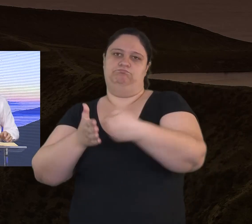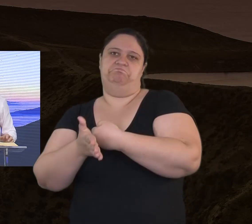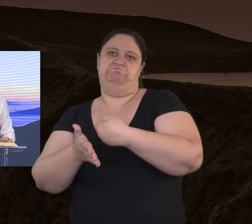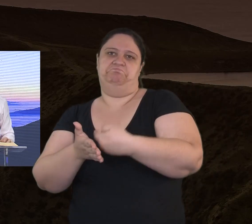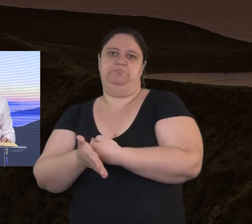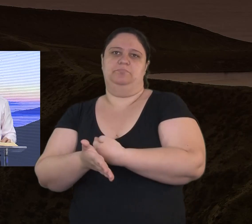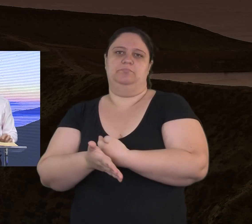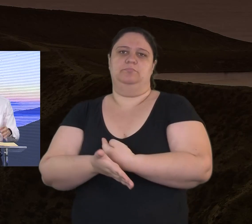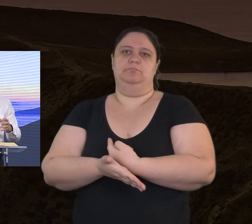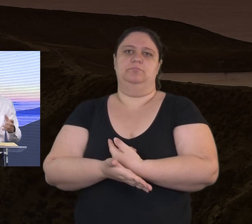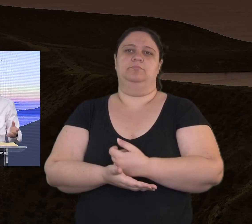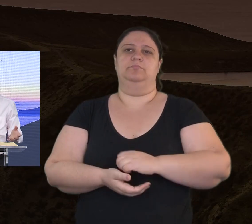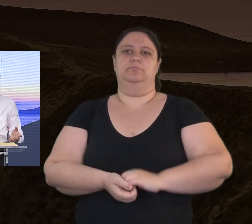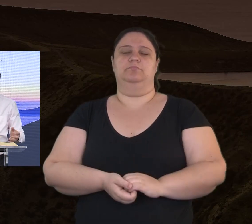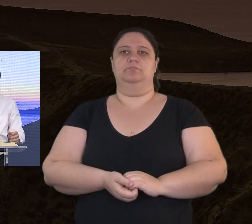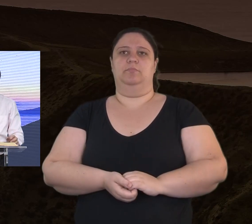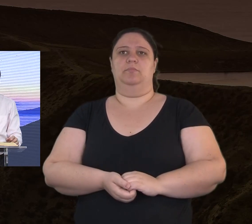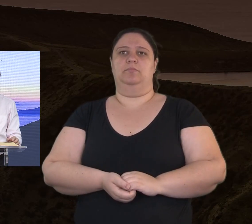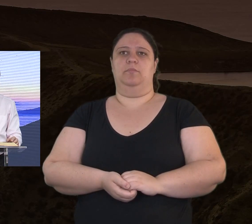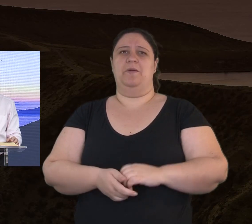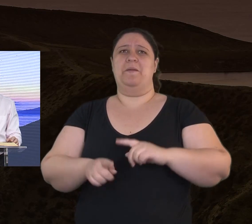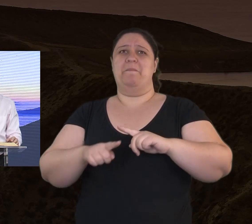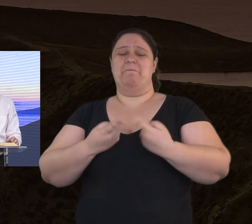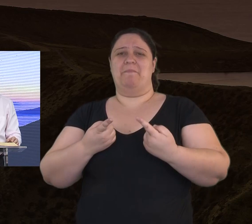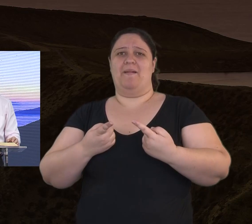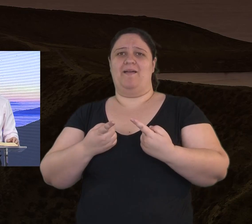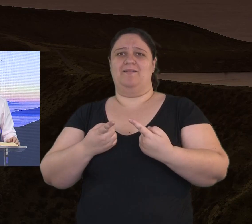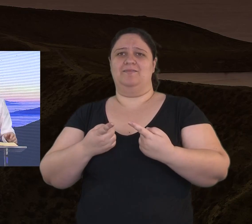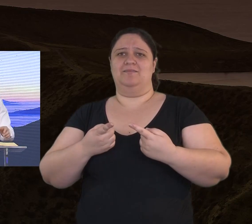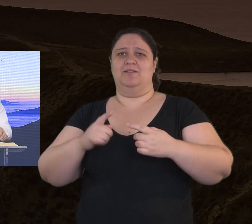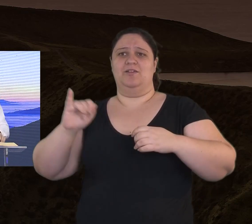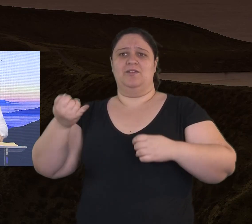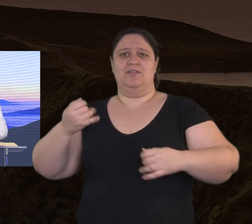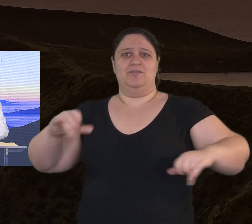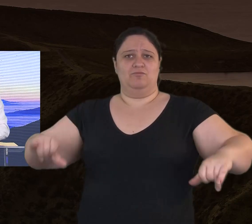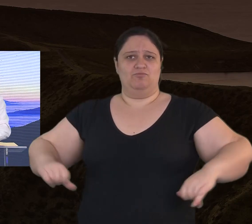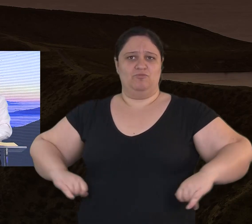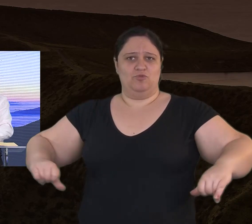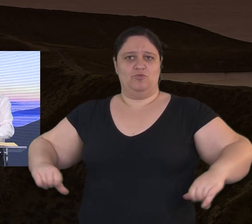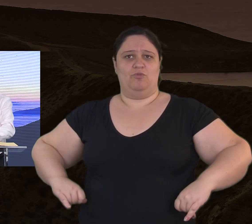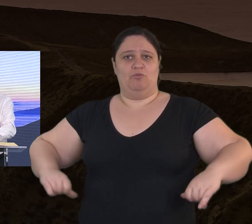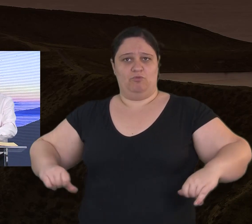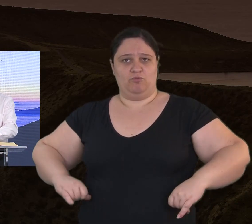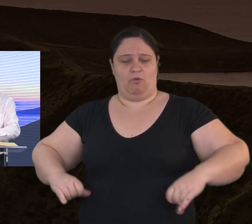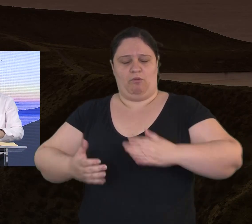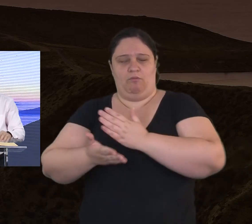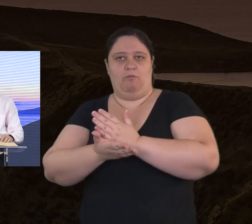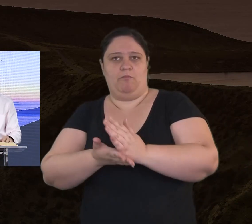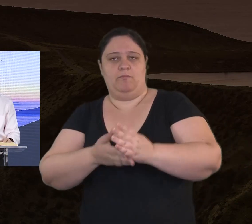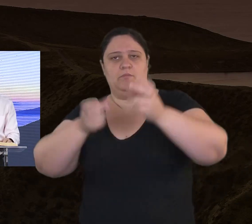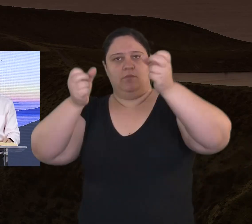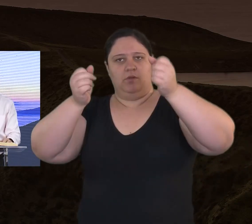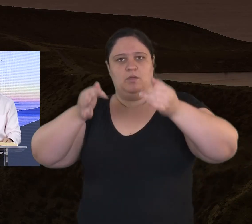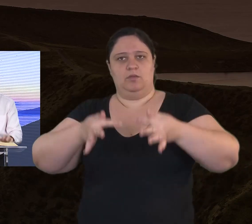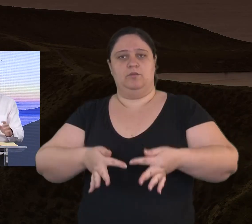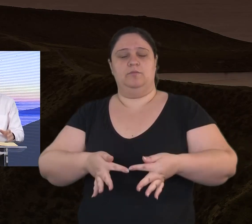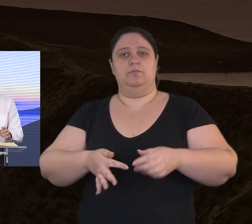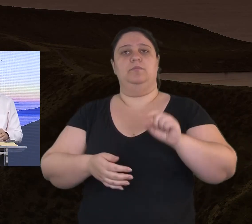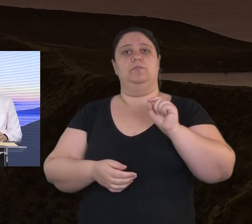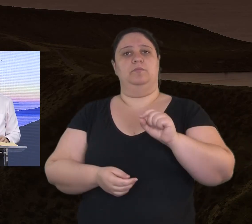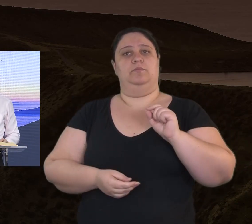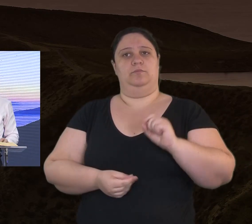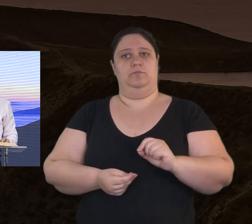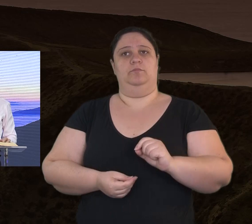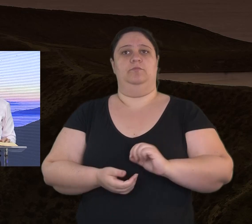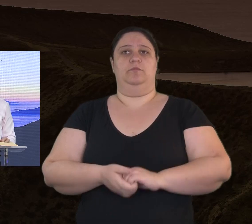mim, mas no livro de Jó, logo no começo do livro de Jó, ali